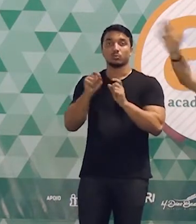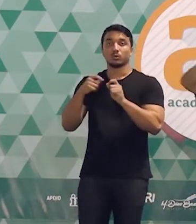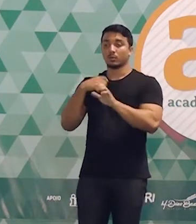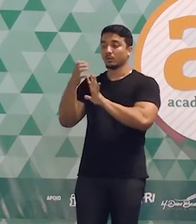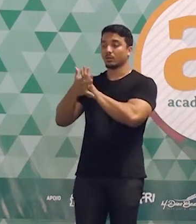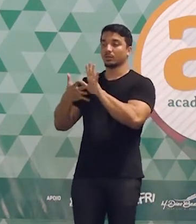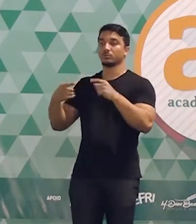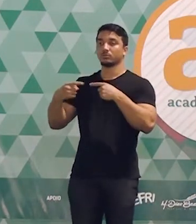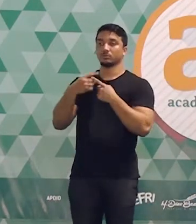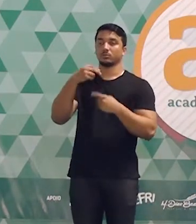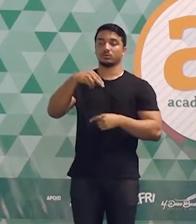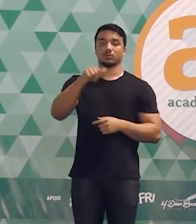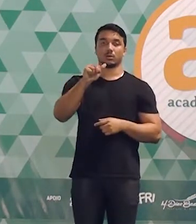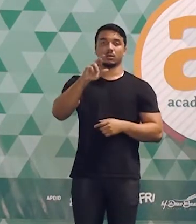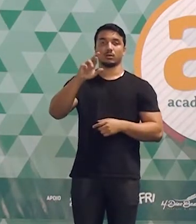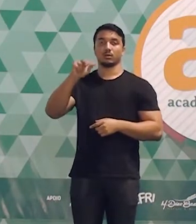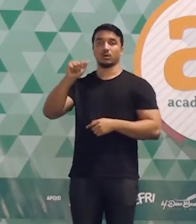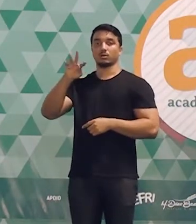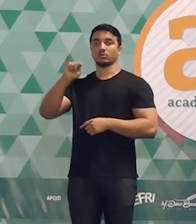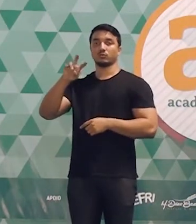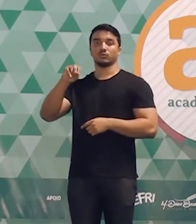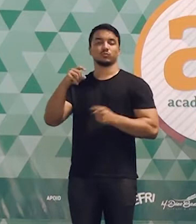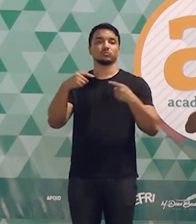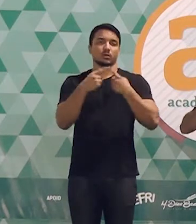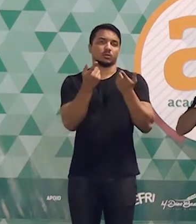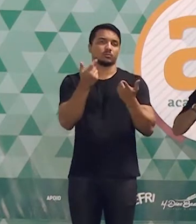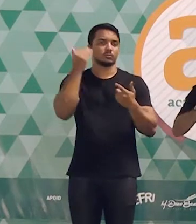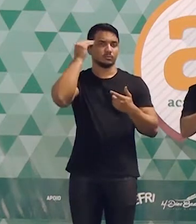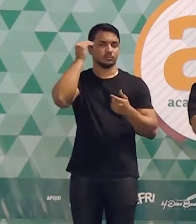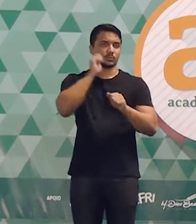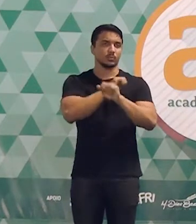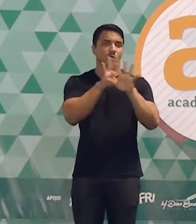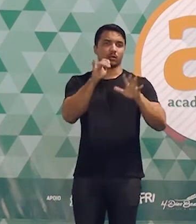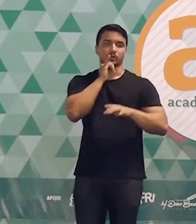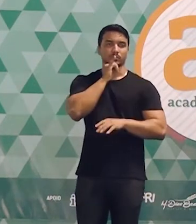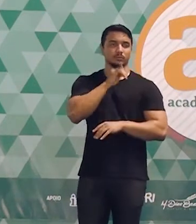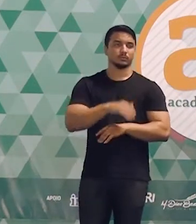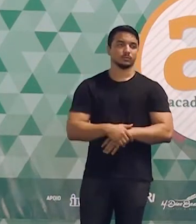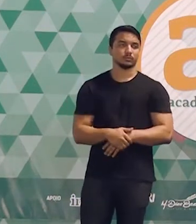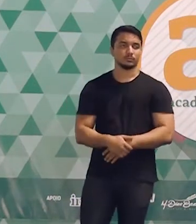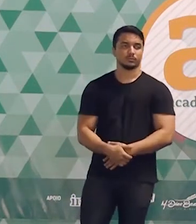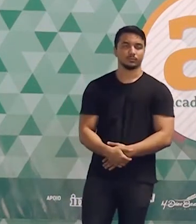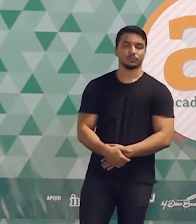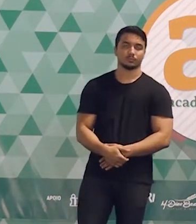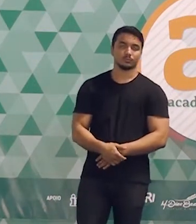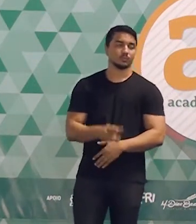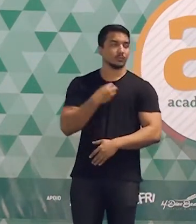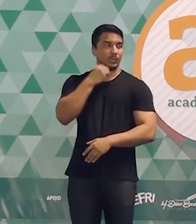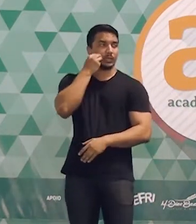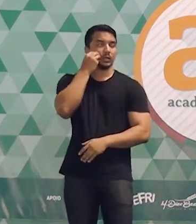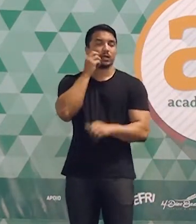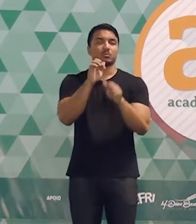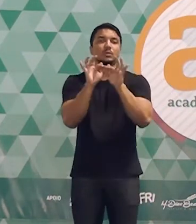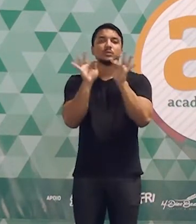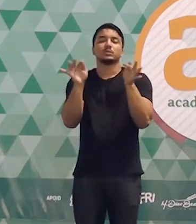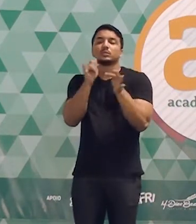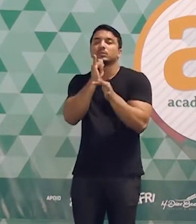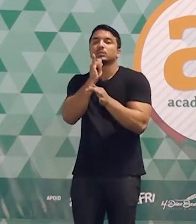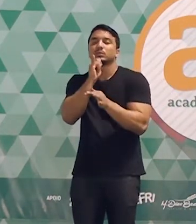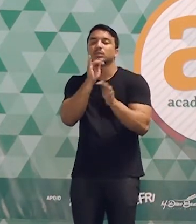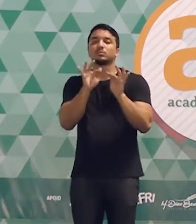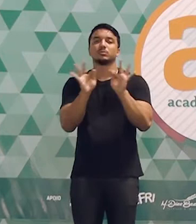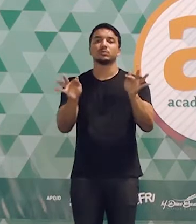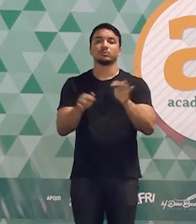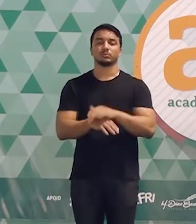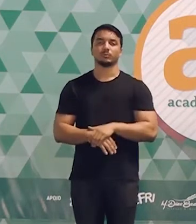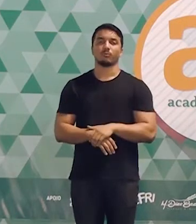texto narrativo. Você sabe disso. Por exemplo, vou tentar dar um exemplo simples para ver se você